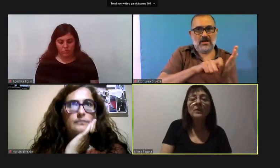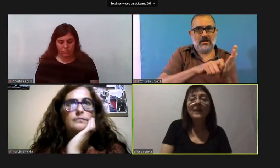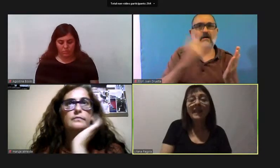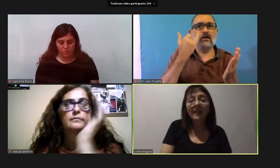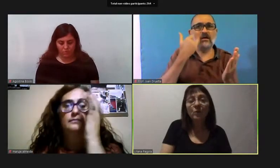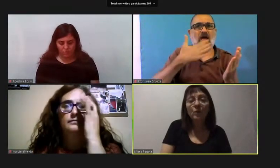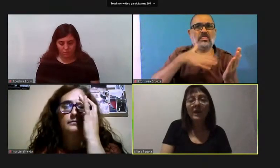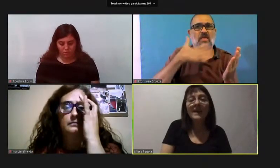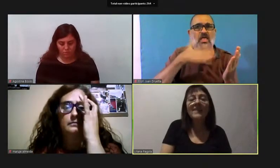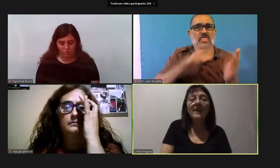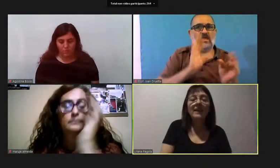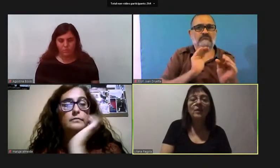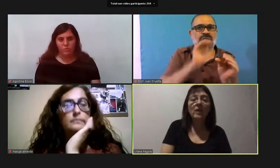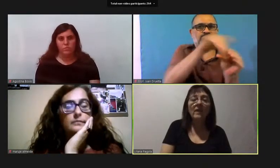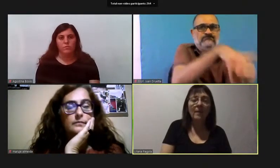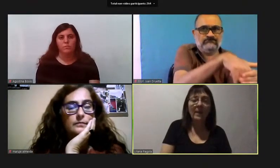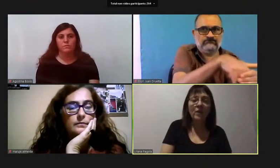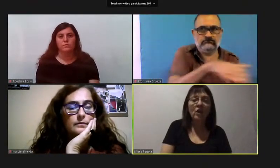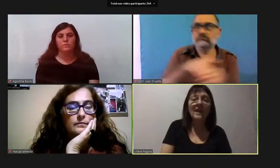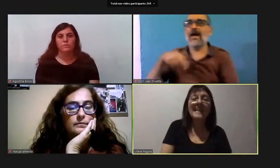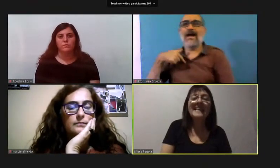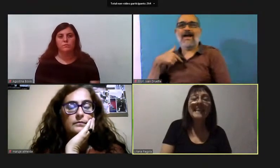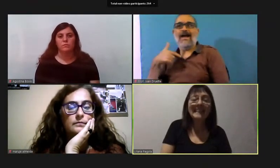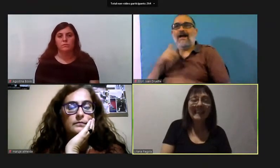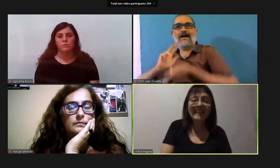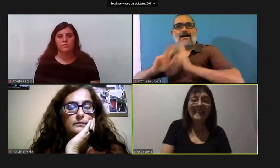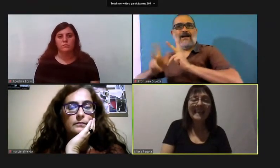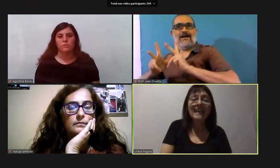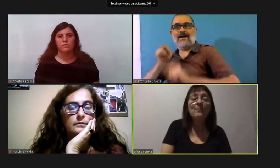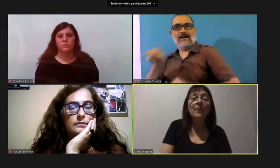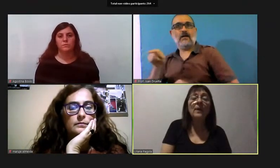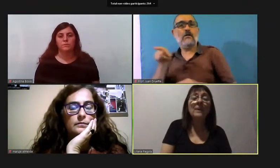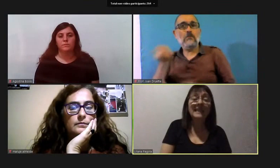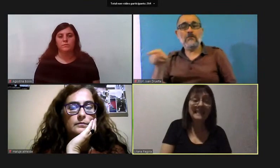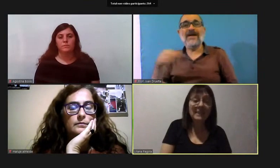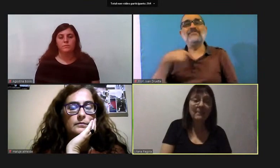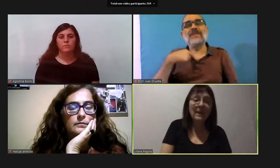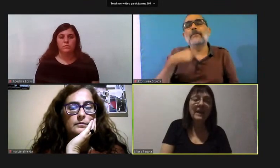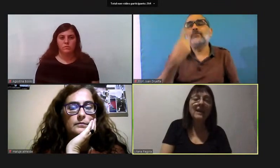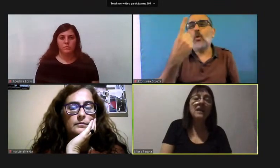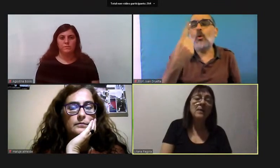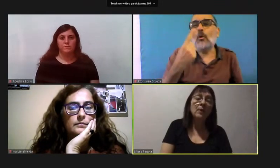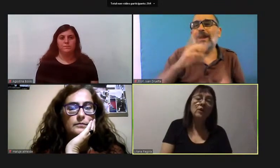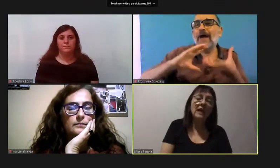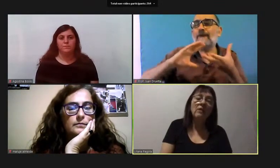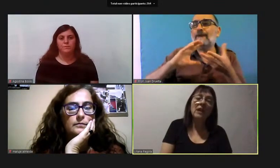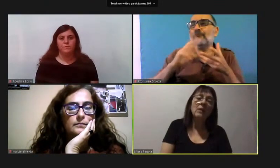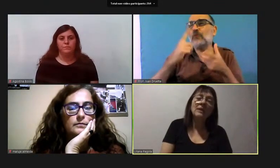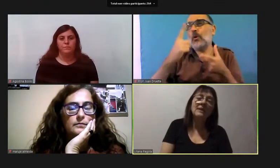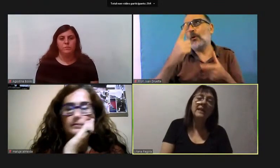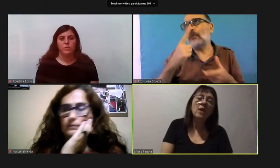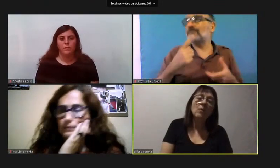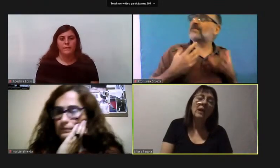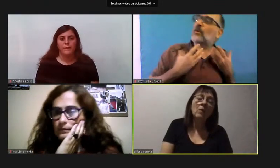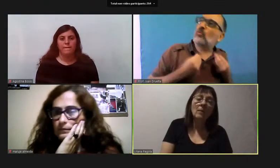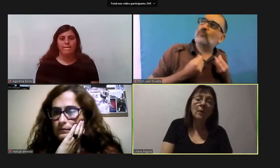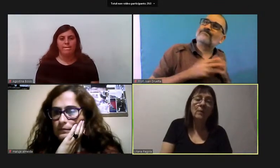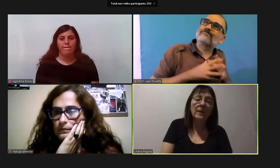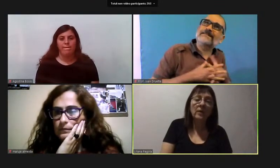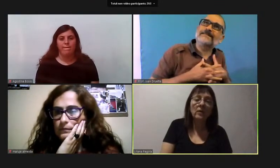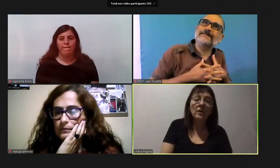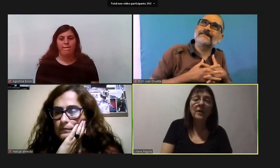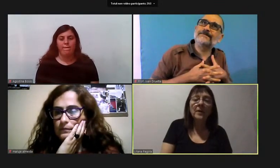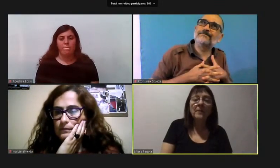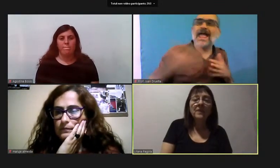su nivel de lectura y de escritura del español y entender y poder participar, y por otro lado la lengua de señas como lengua